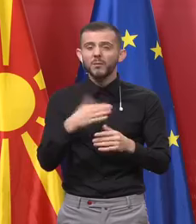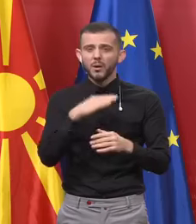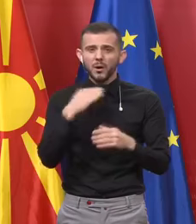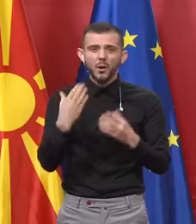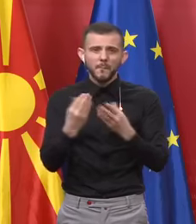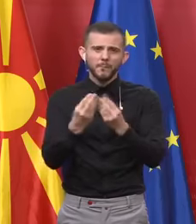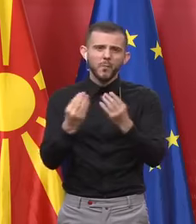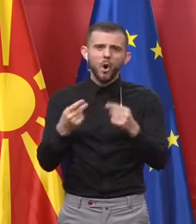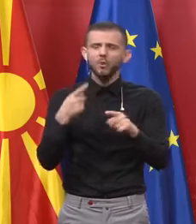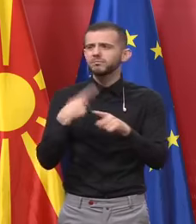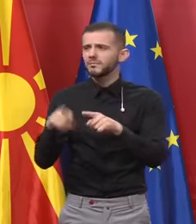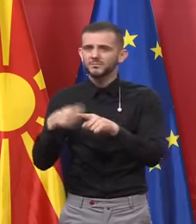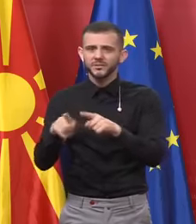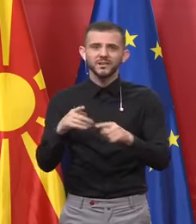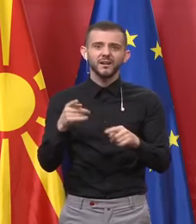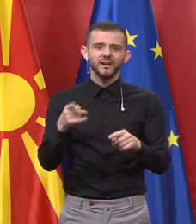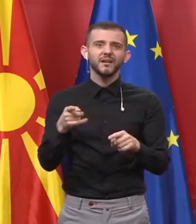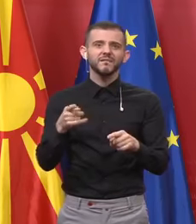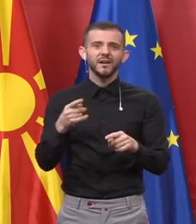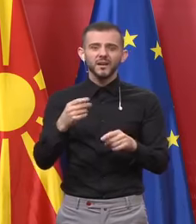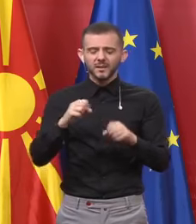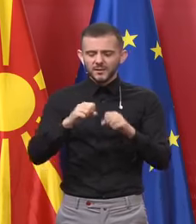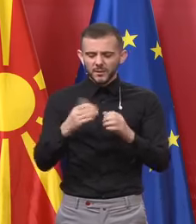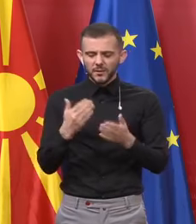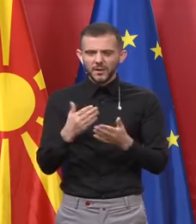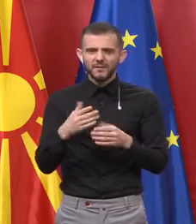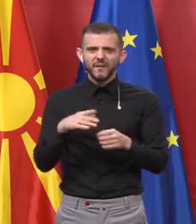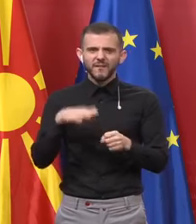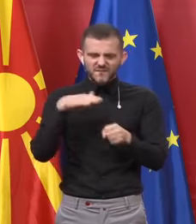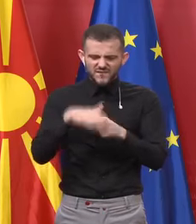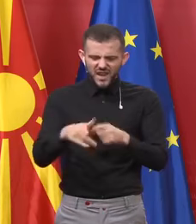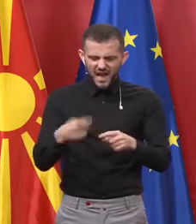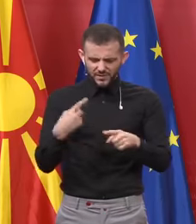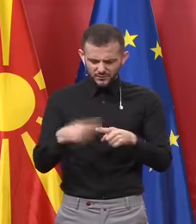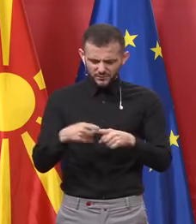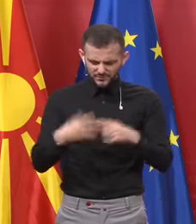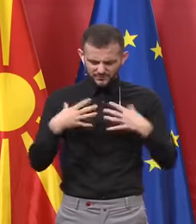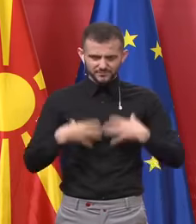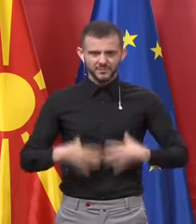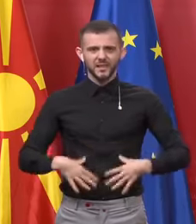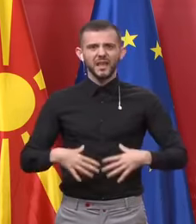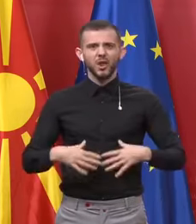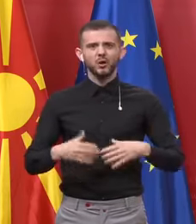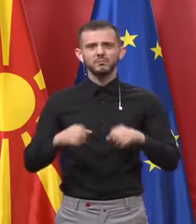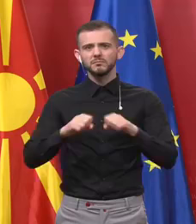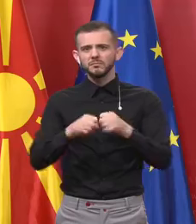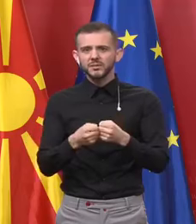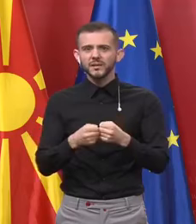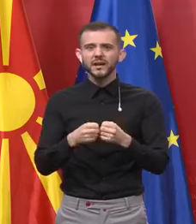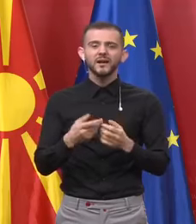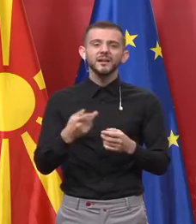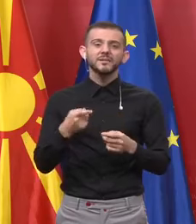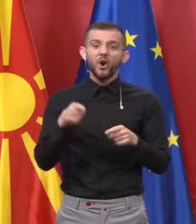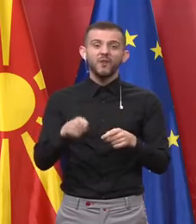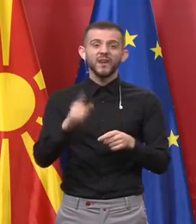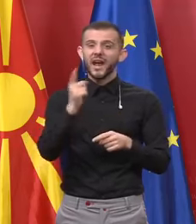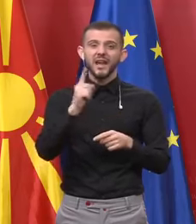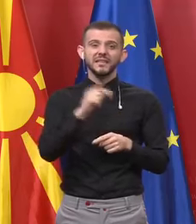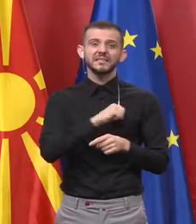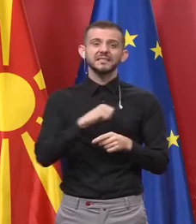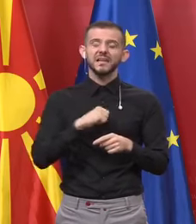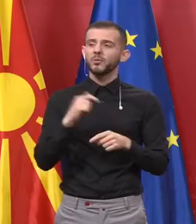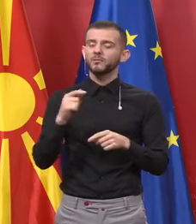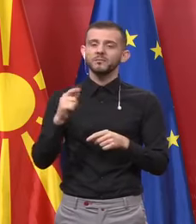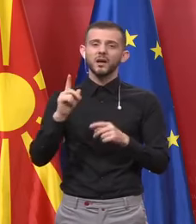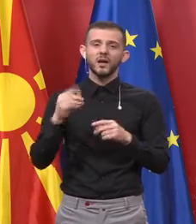влијаат на степено на распаднатоста на телата, температурата и така натаму. Тоа не е нешто што може само